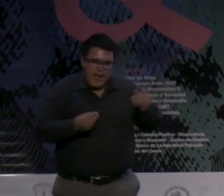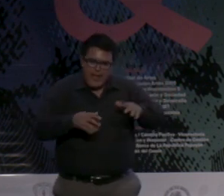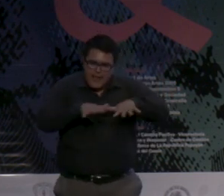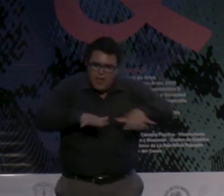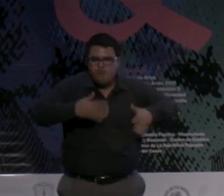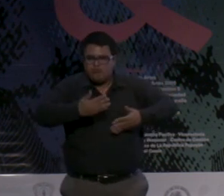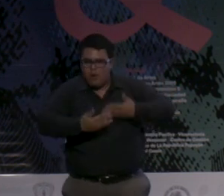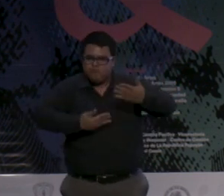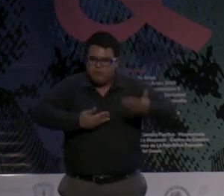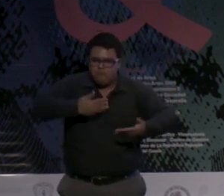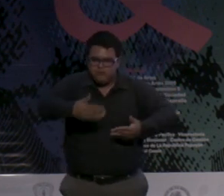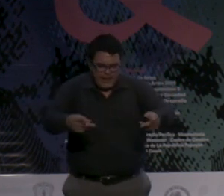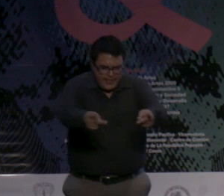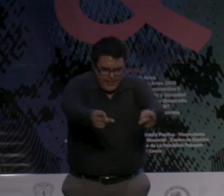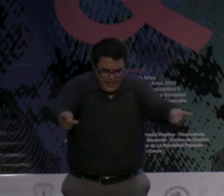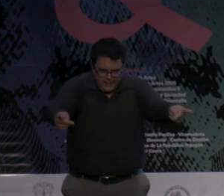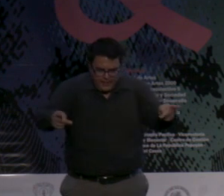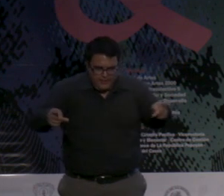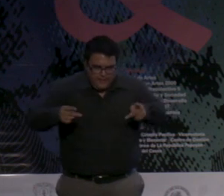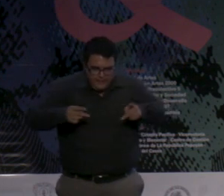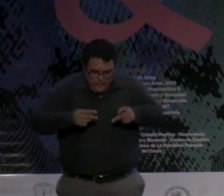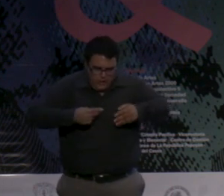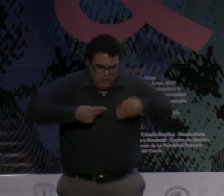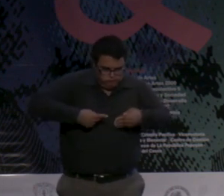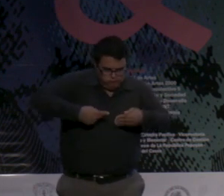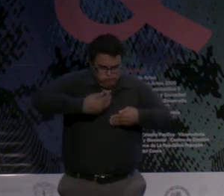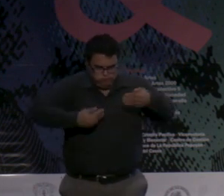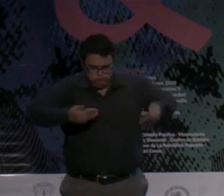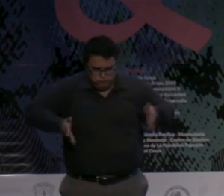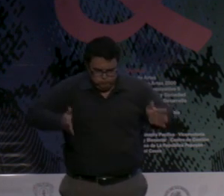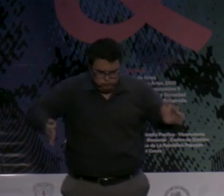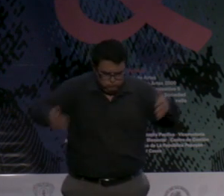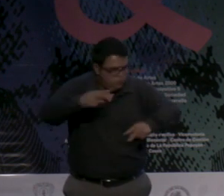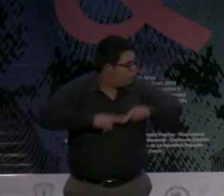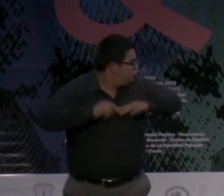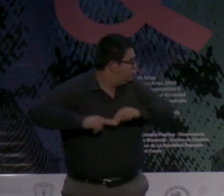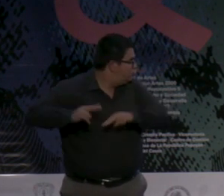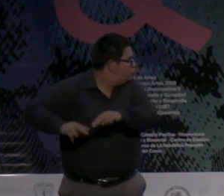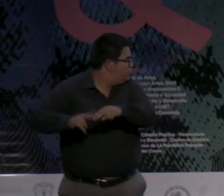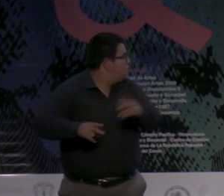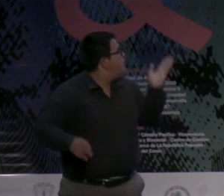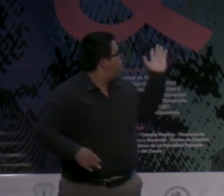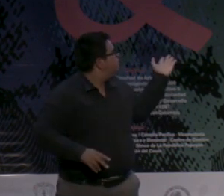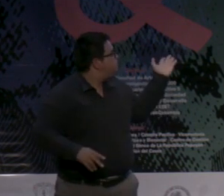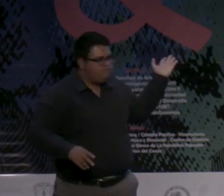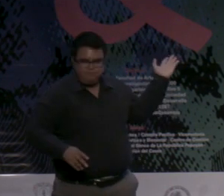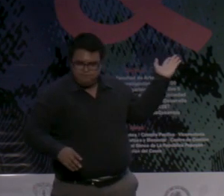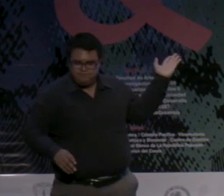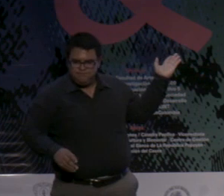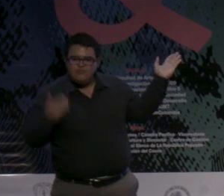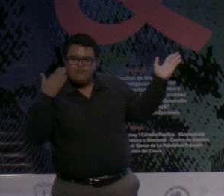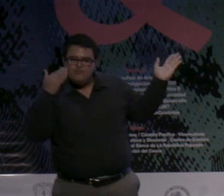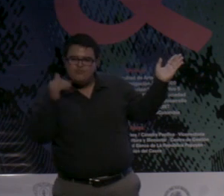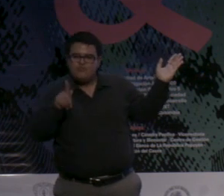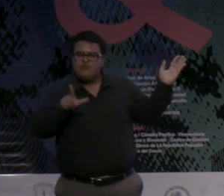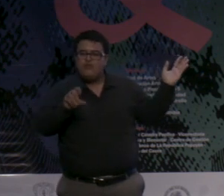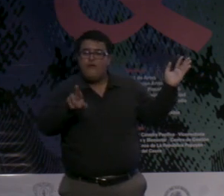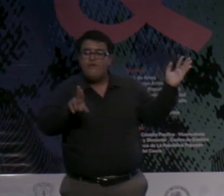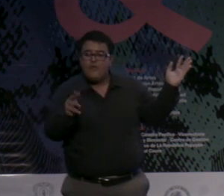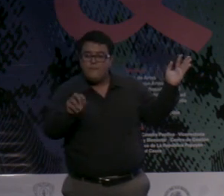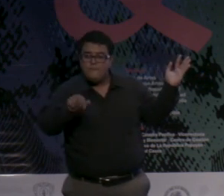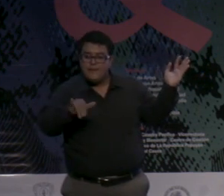económicas. La mayoría de las veces el dinero viene de la informalidad, y por otra parte la casa se empieza a hacer para que